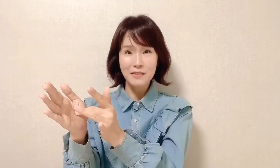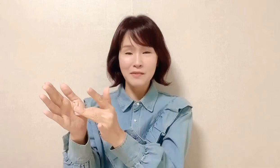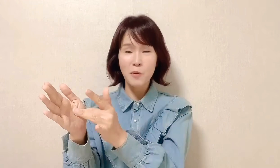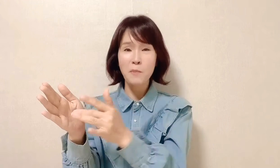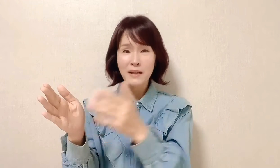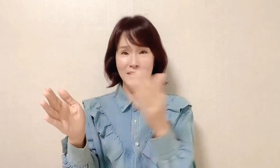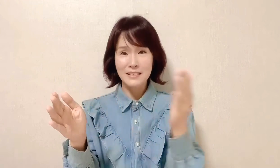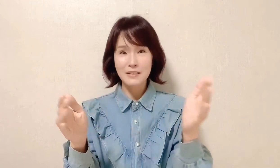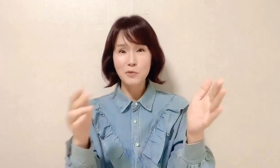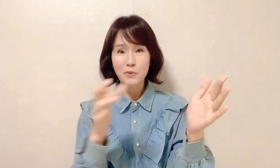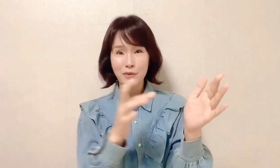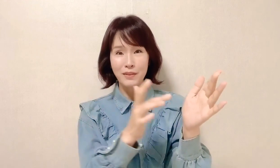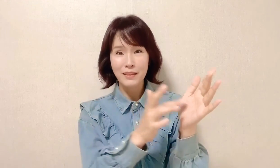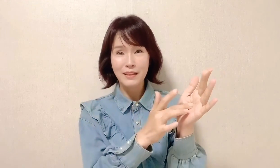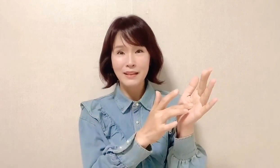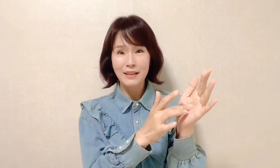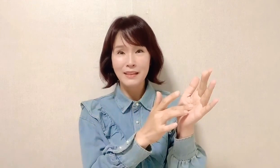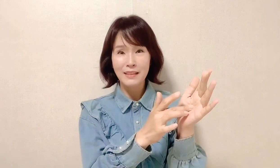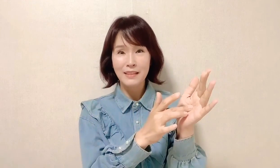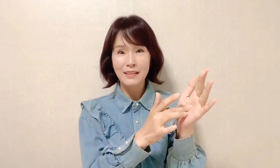못 박히신 손.